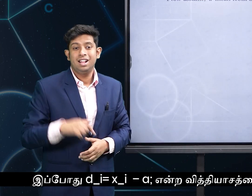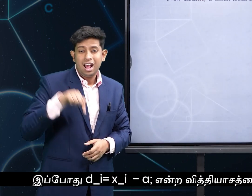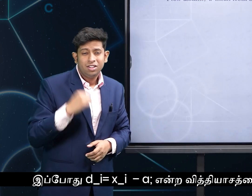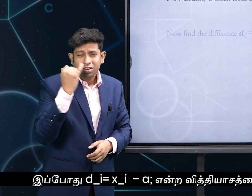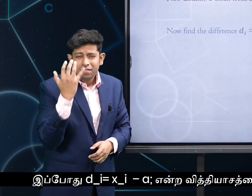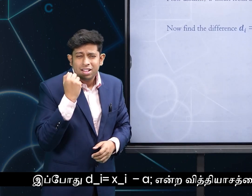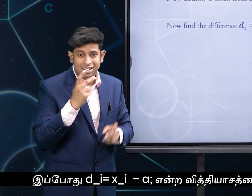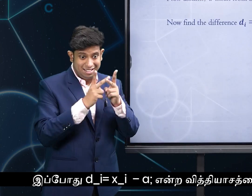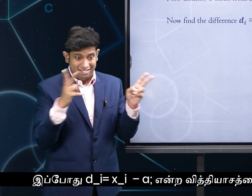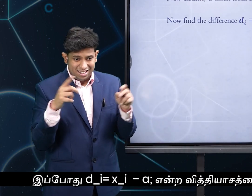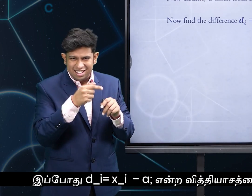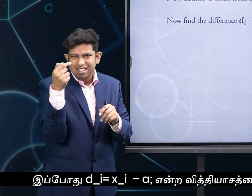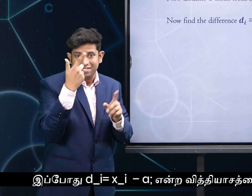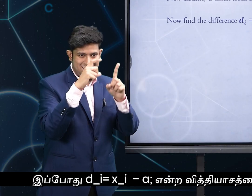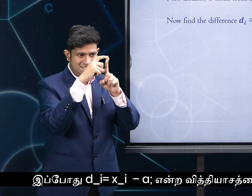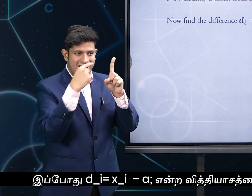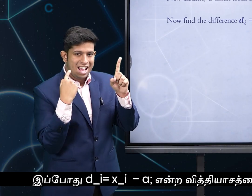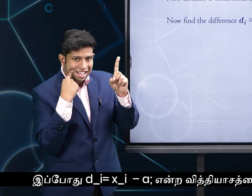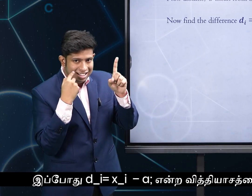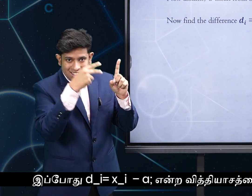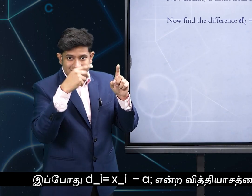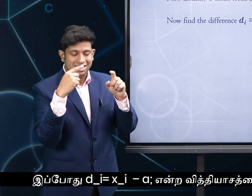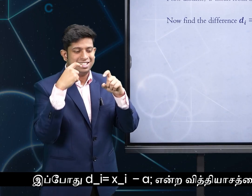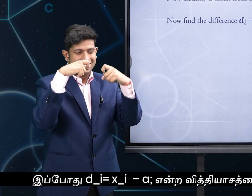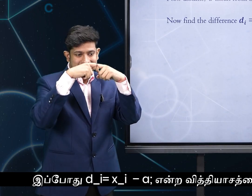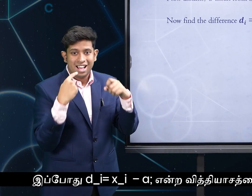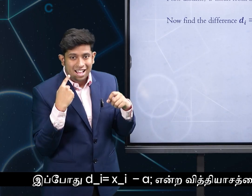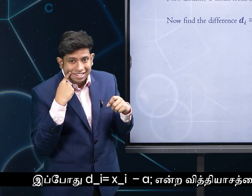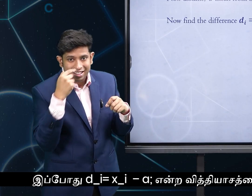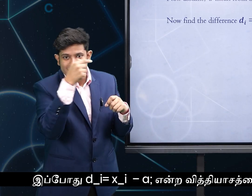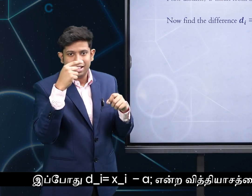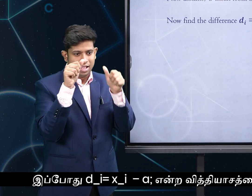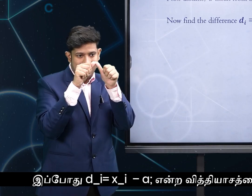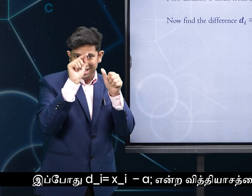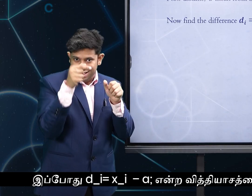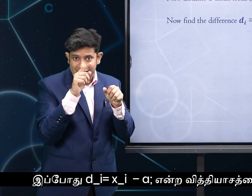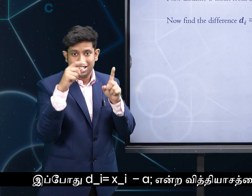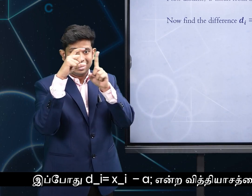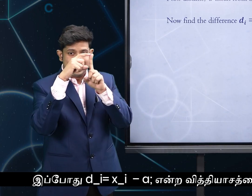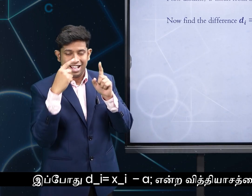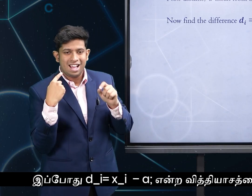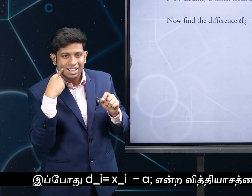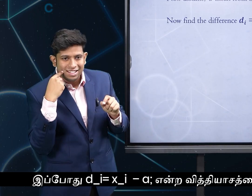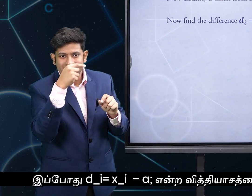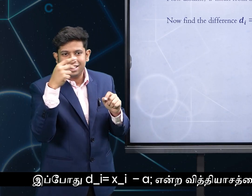இப்போது d கீழ் இலக்கம் I ஈடு x கீழ் இலக்கம் I கழித்தல் a